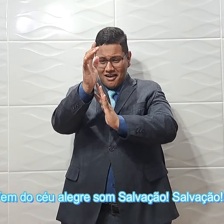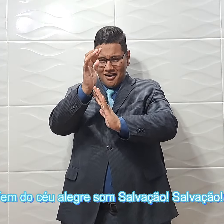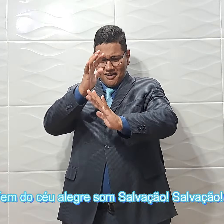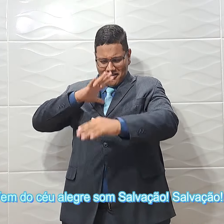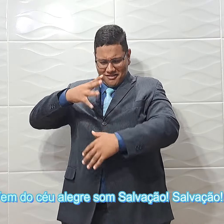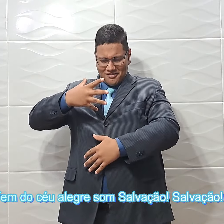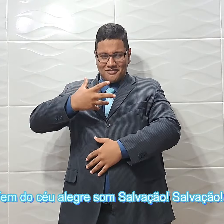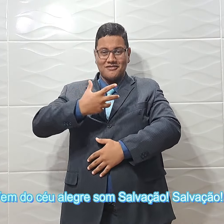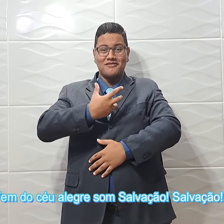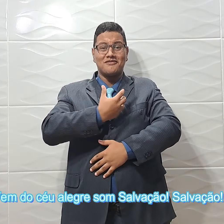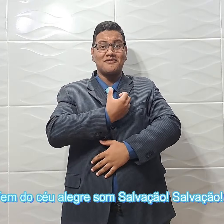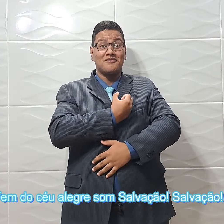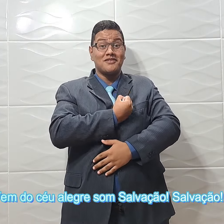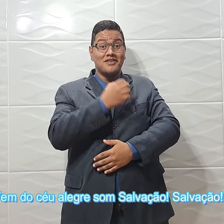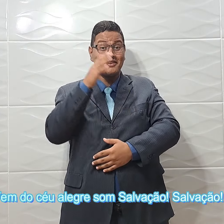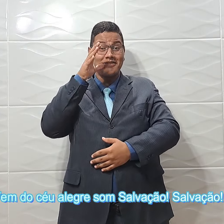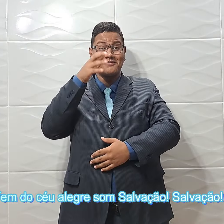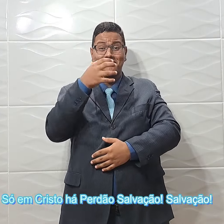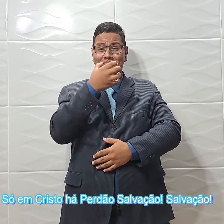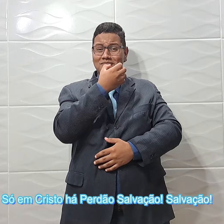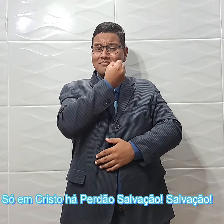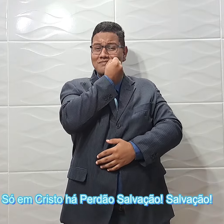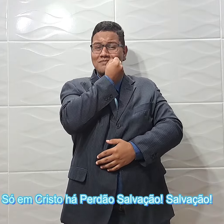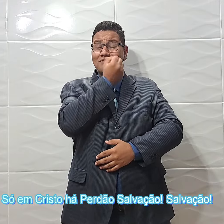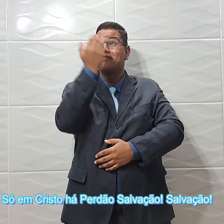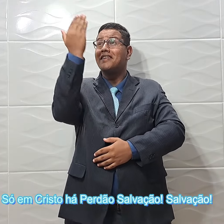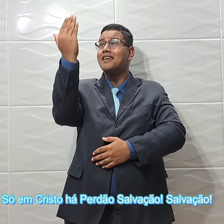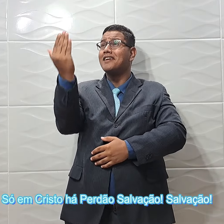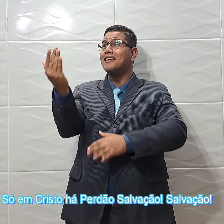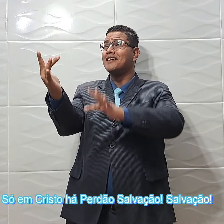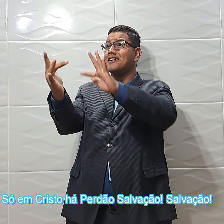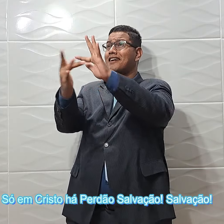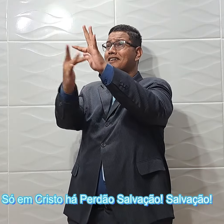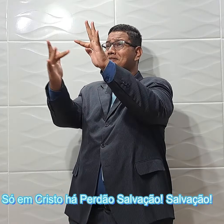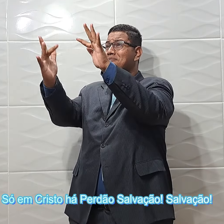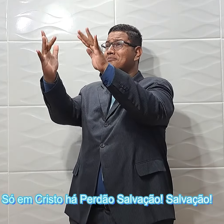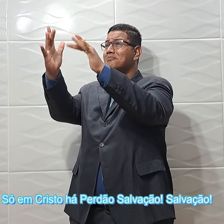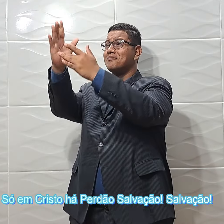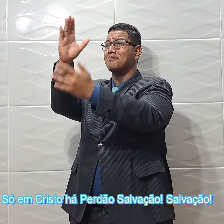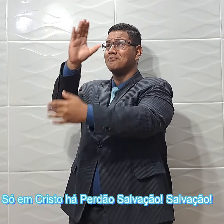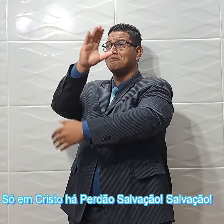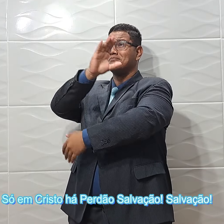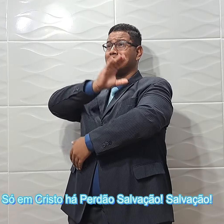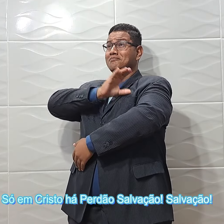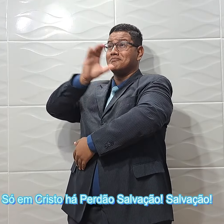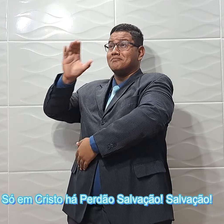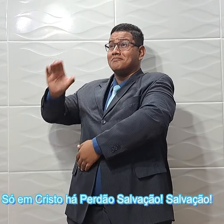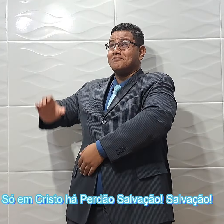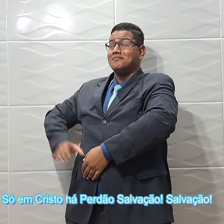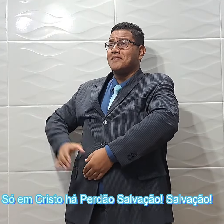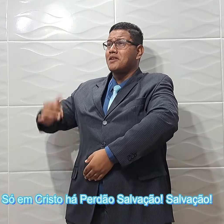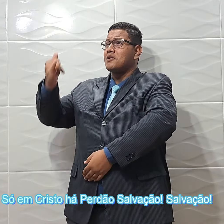salvação, salvação. Só em Cristo há perdão.